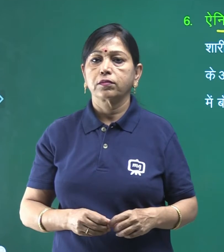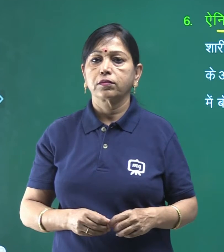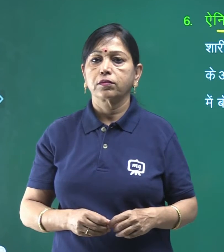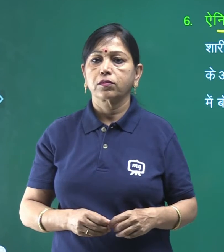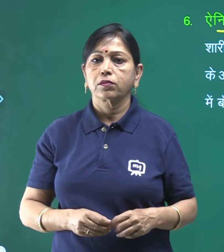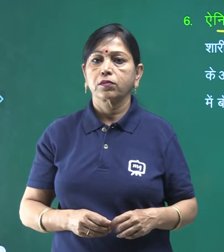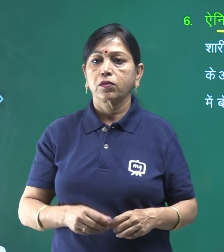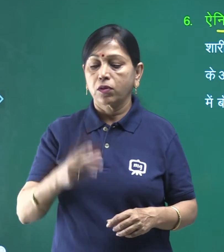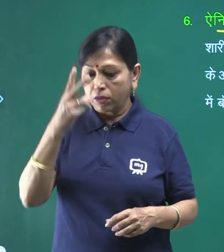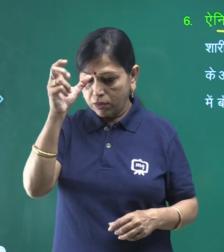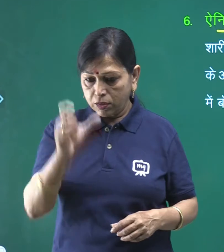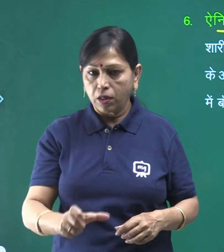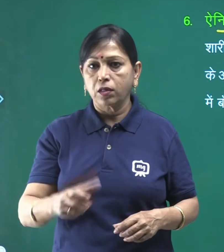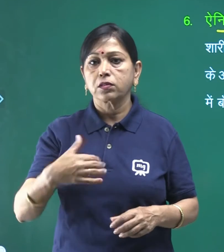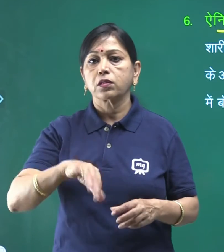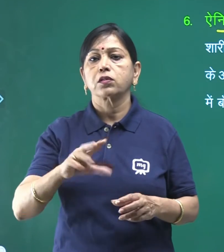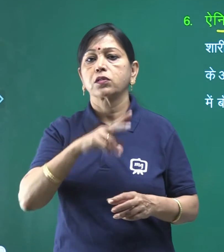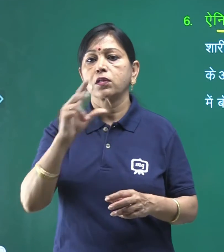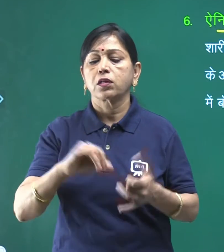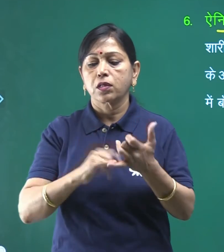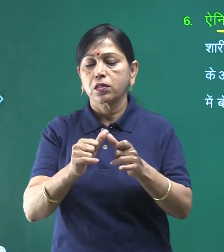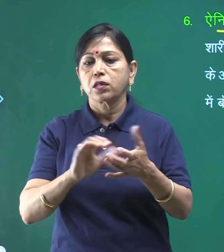शारीरिक संरचना एवं